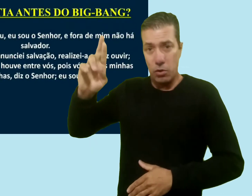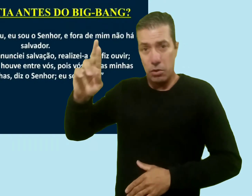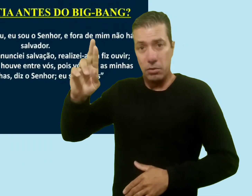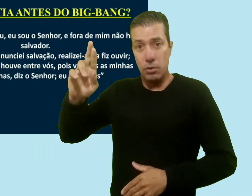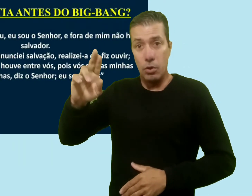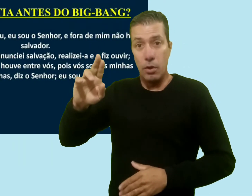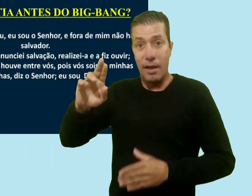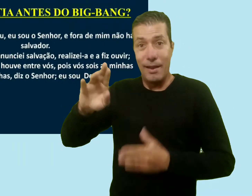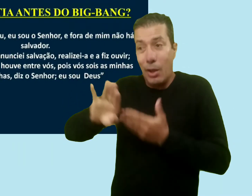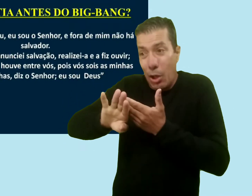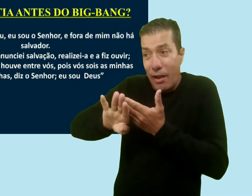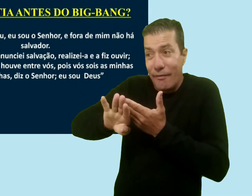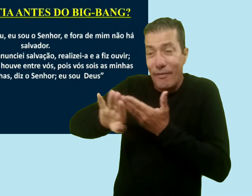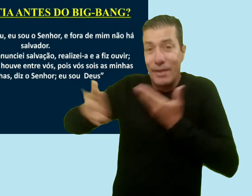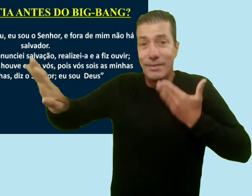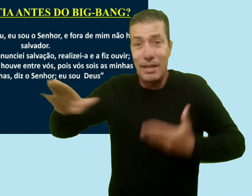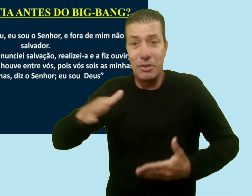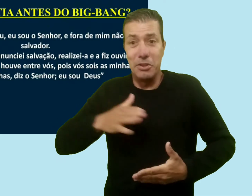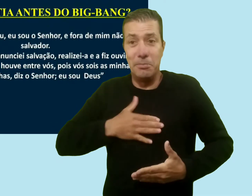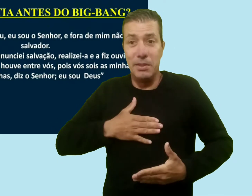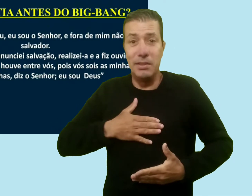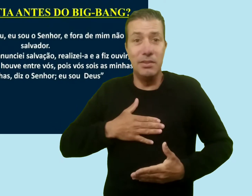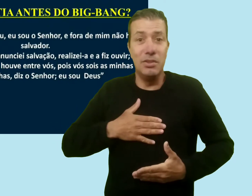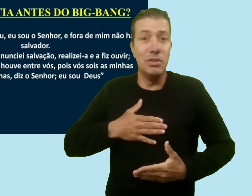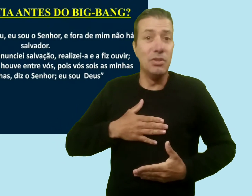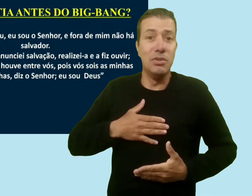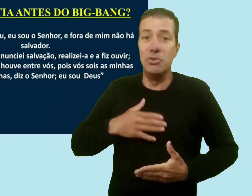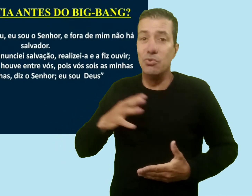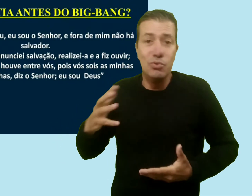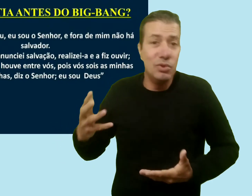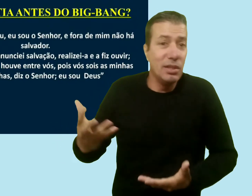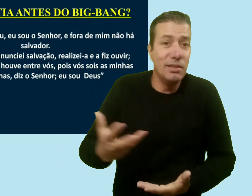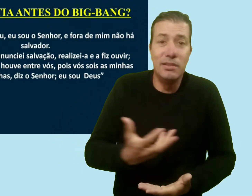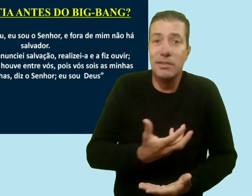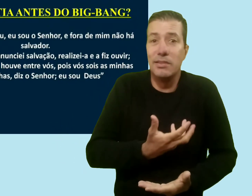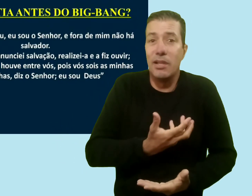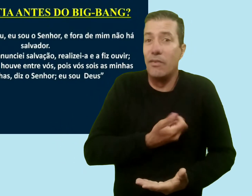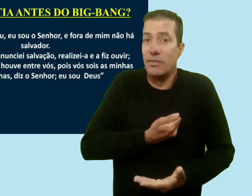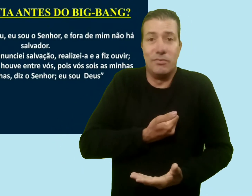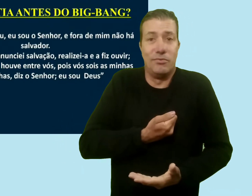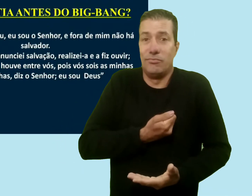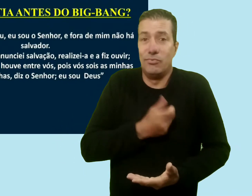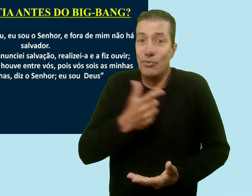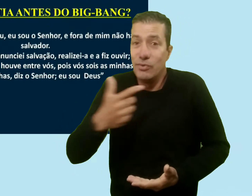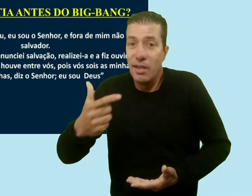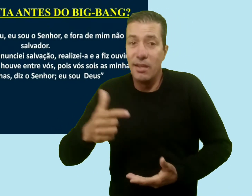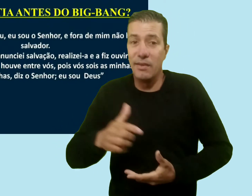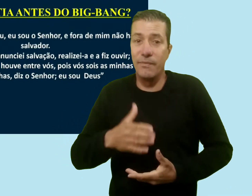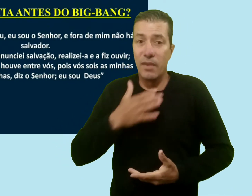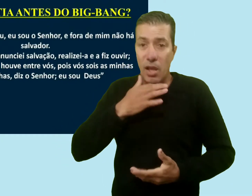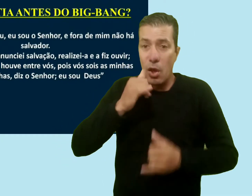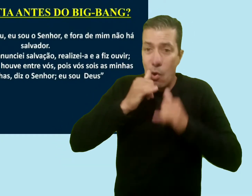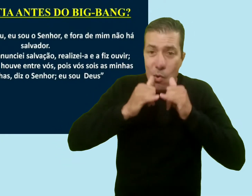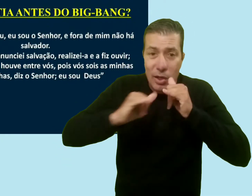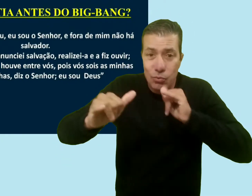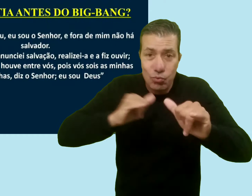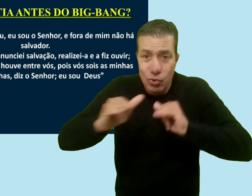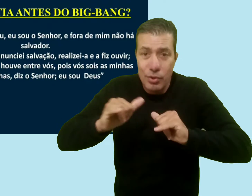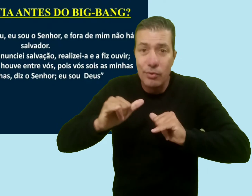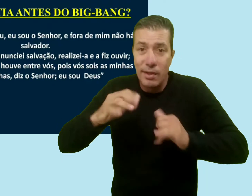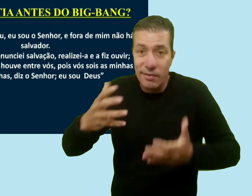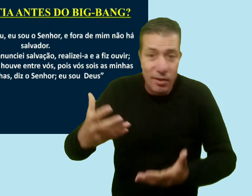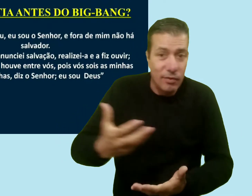Salvador. Guarda essa palavra no seu cabide aí, por gentileza, de anotações. Verso 12: eu